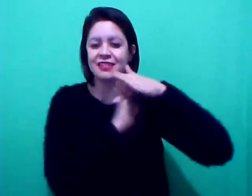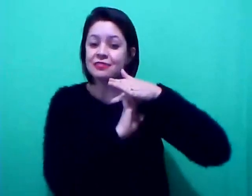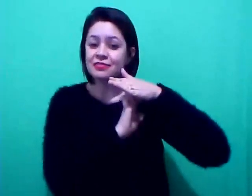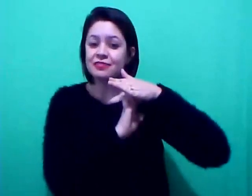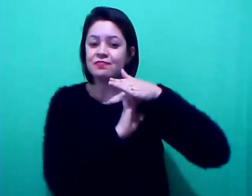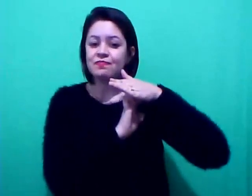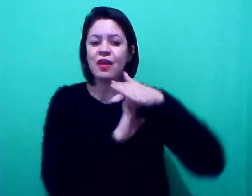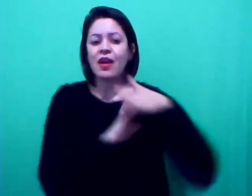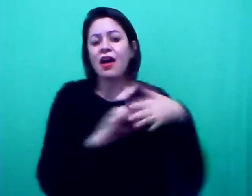né?